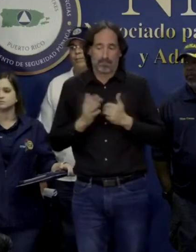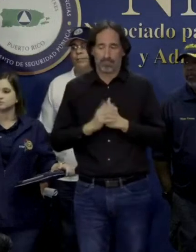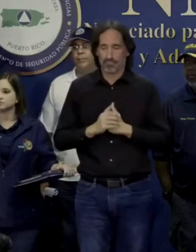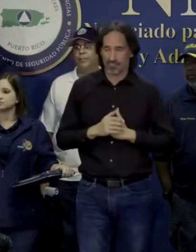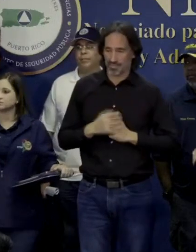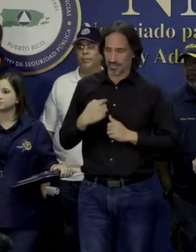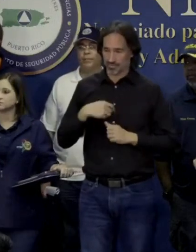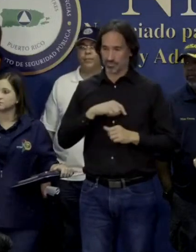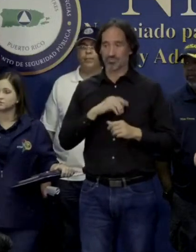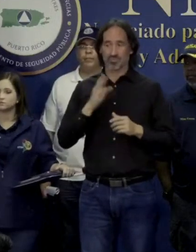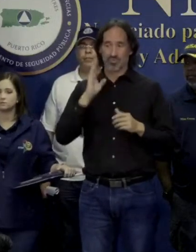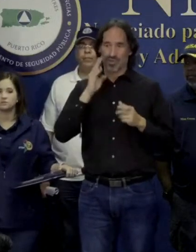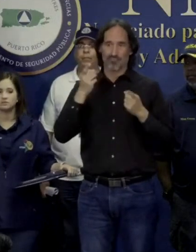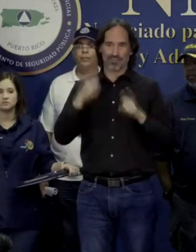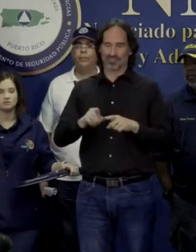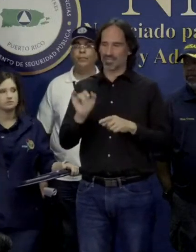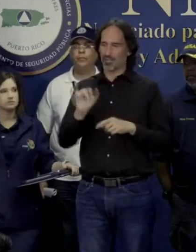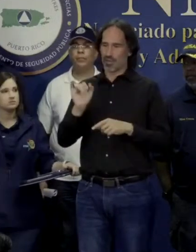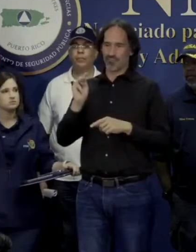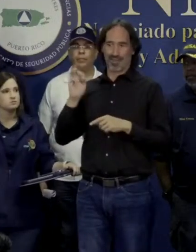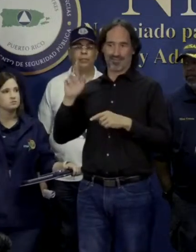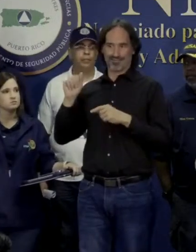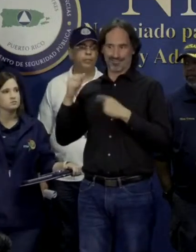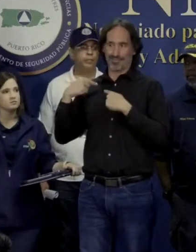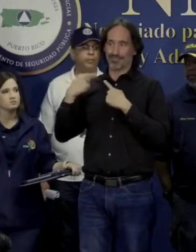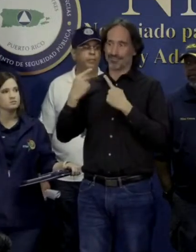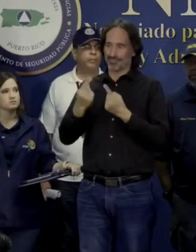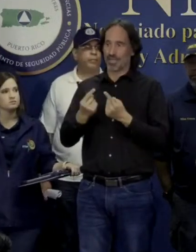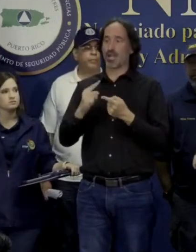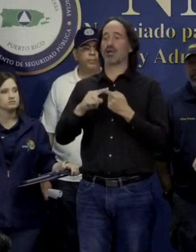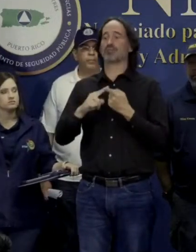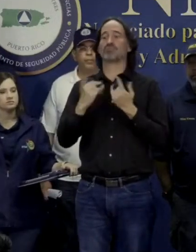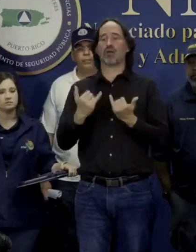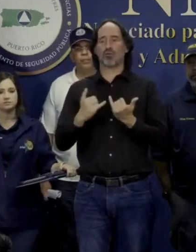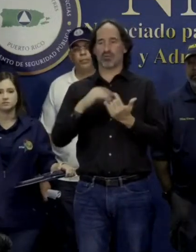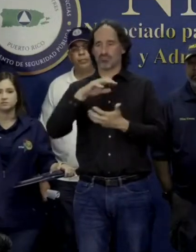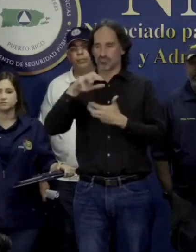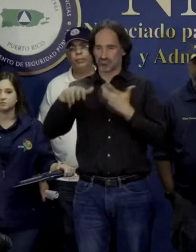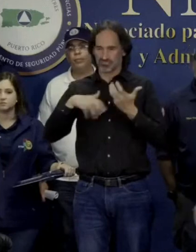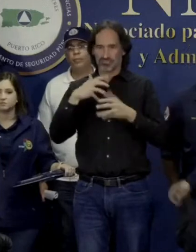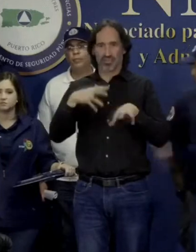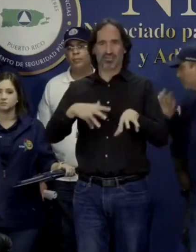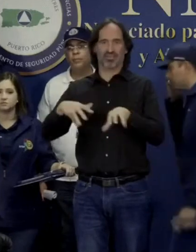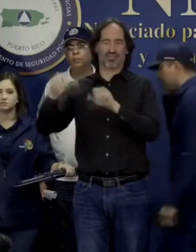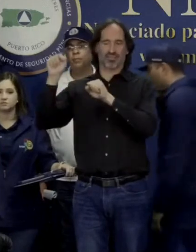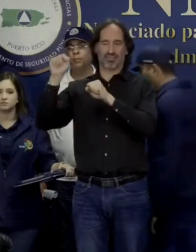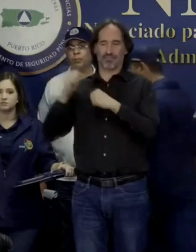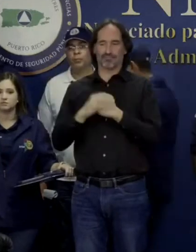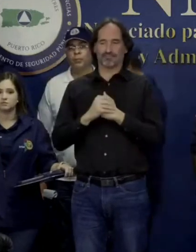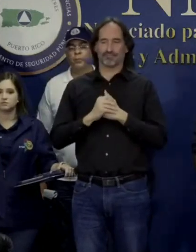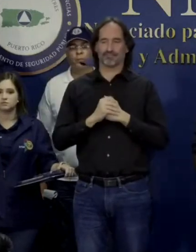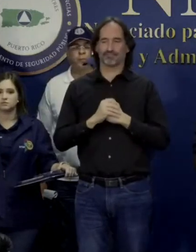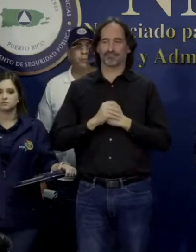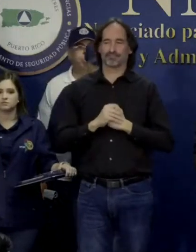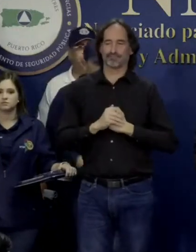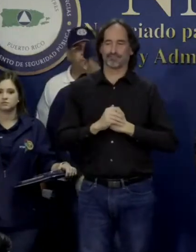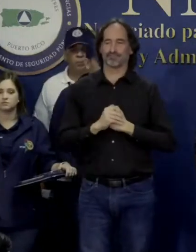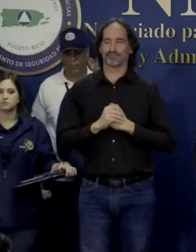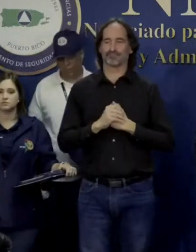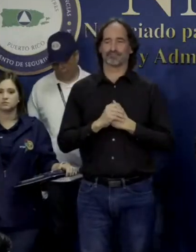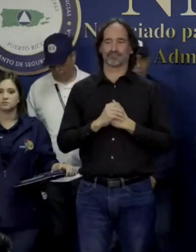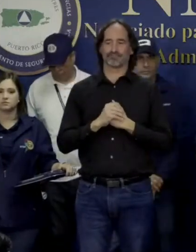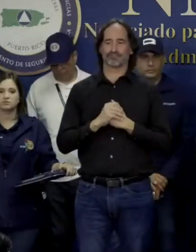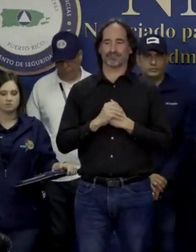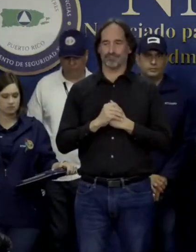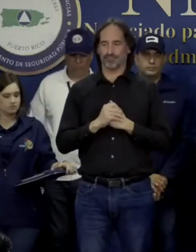esto va a ir creciendo hasta que el sistema se aleje de Puerto Rico. Gobernador, en el caso suyo, de forma más amplia, dice que tiene comunicación